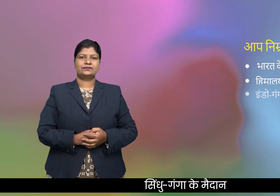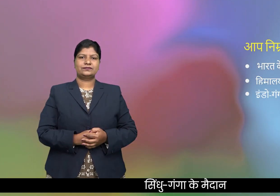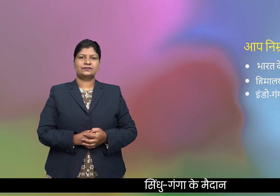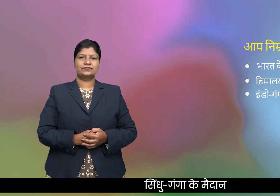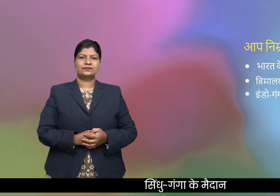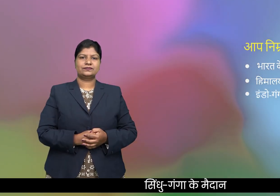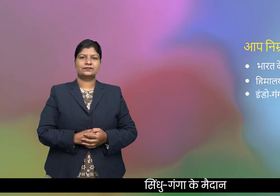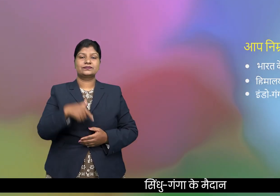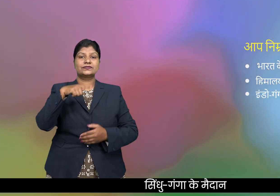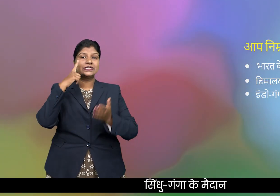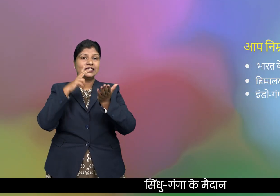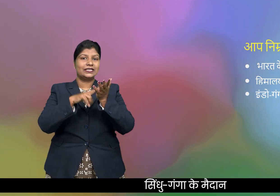सिंधु गंगा के मैदान,